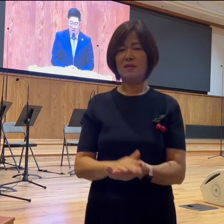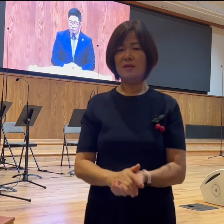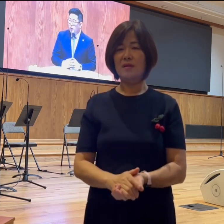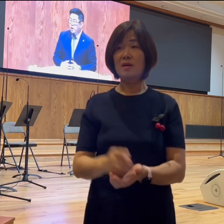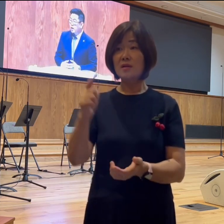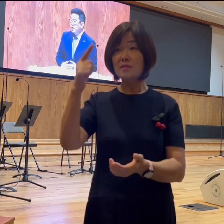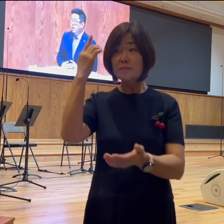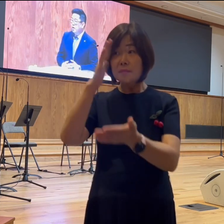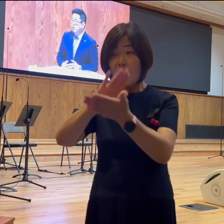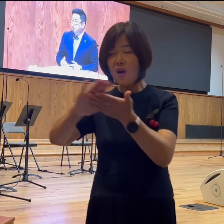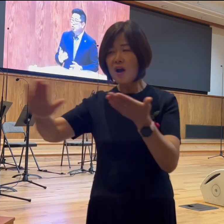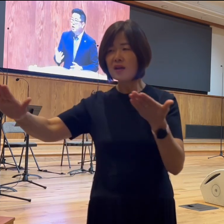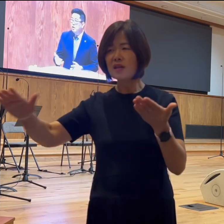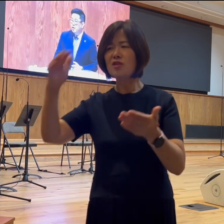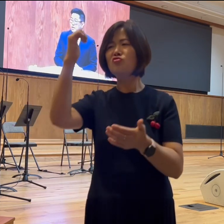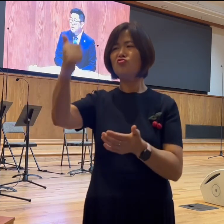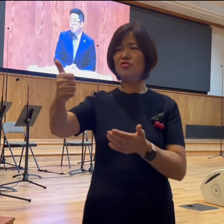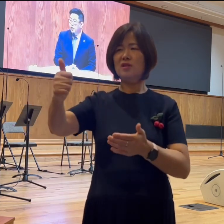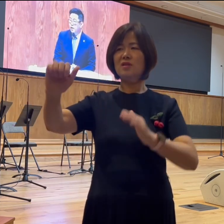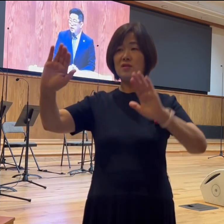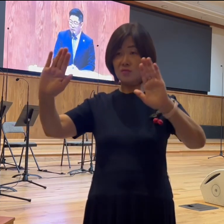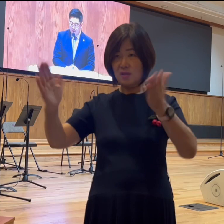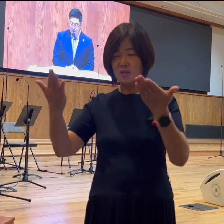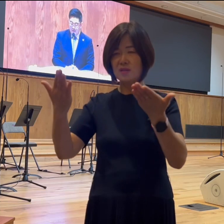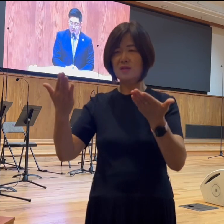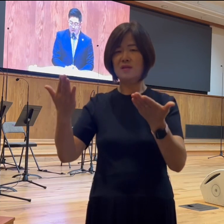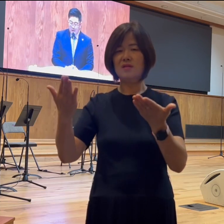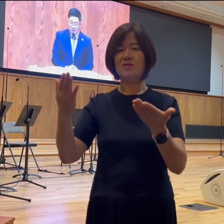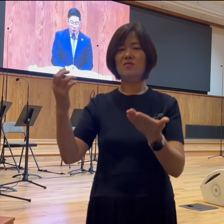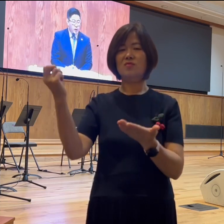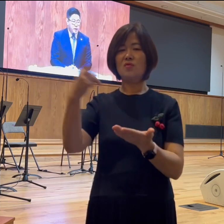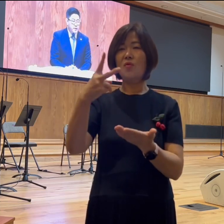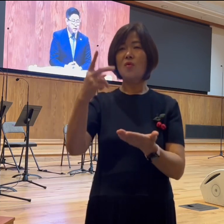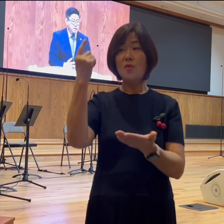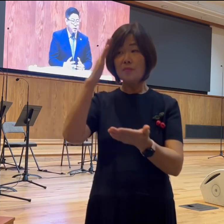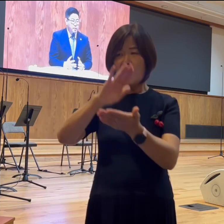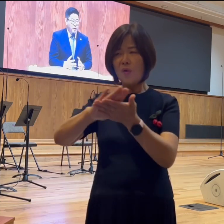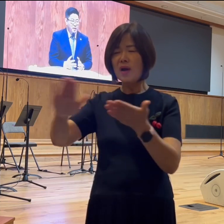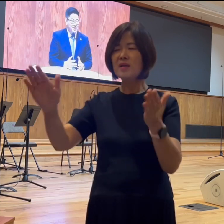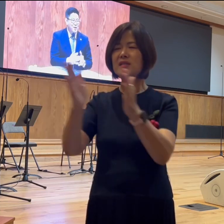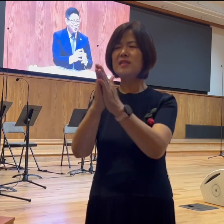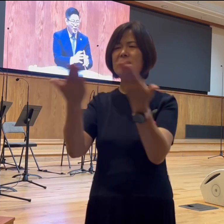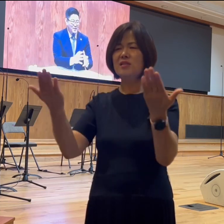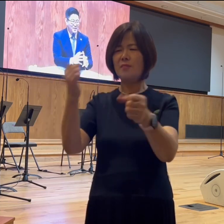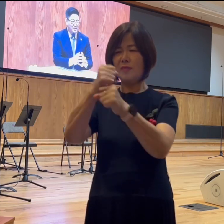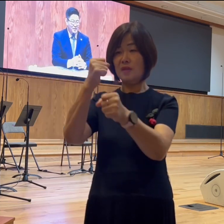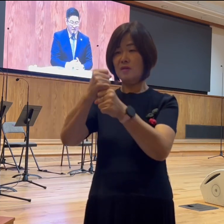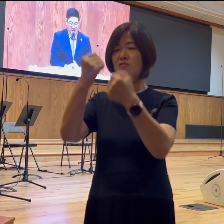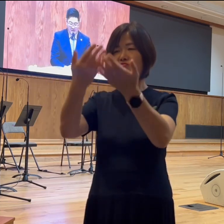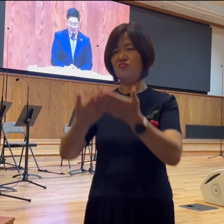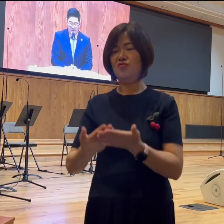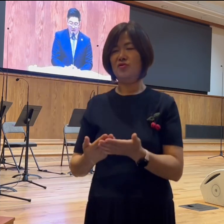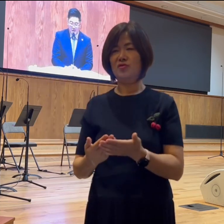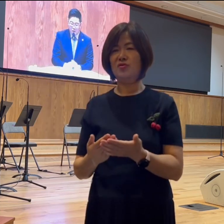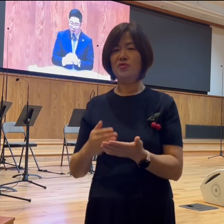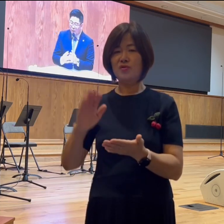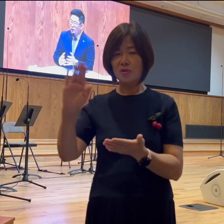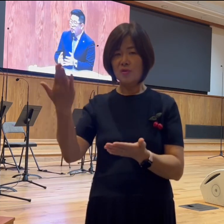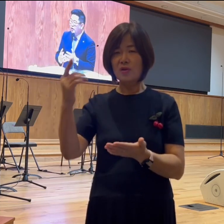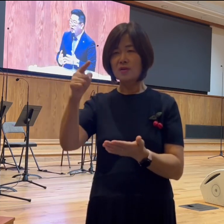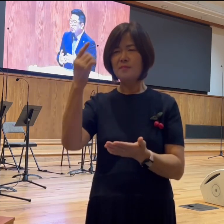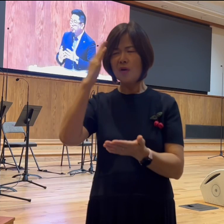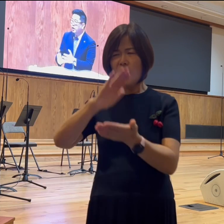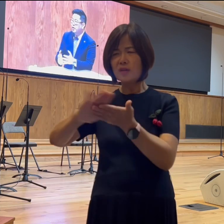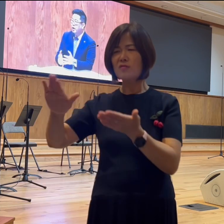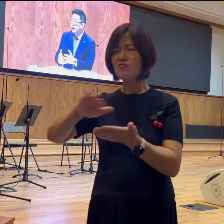그 평안의 주인이실 뿐 아니라 그 평안을 직접 창조하신, 그리고 그 평안을